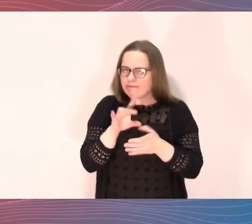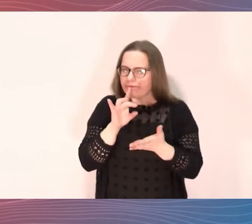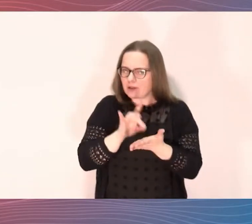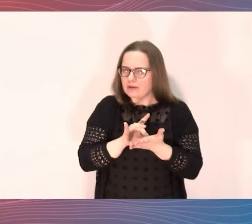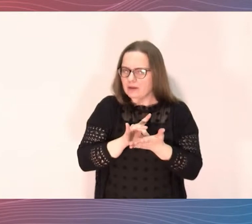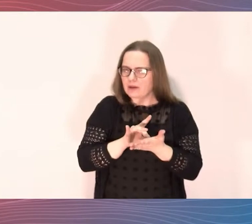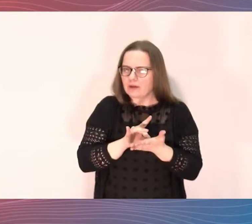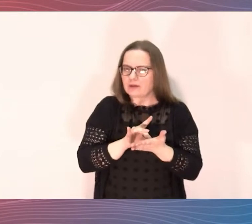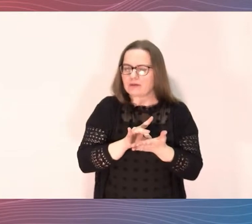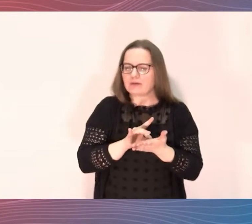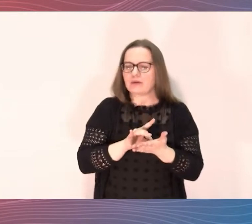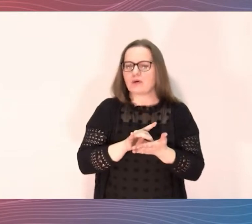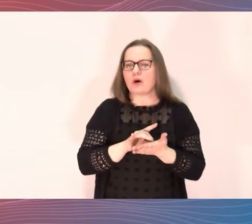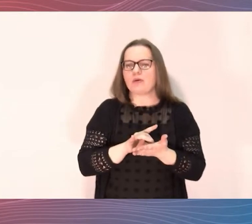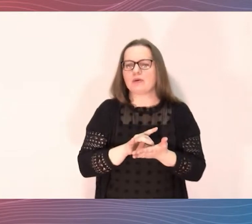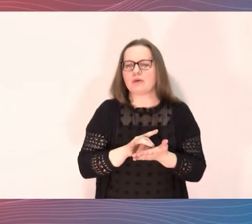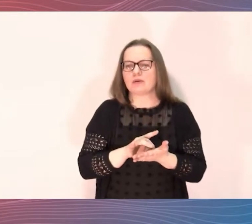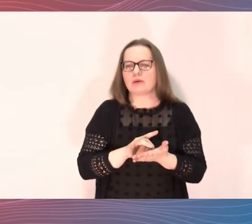2 Timóteo 2,22.